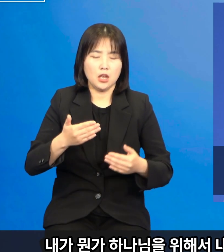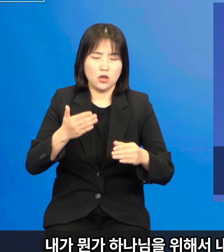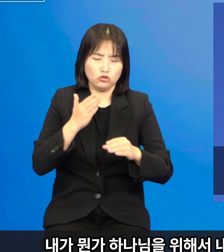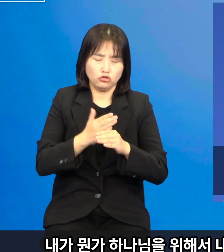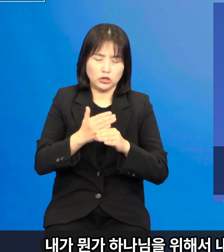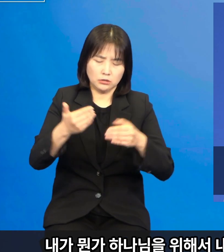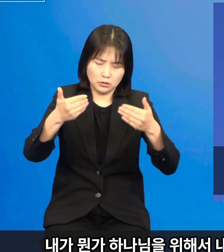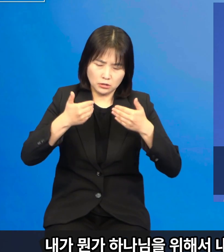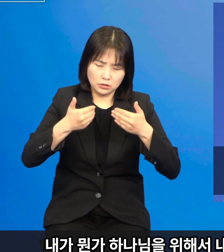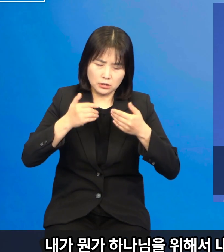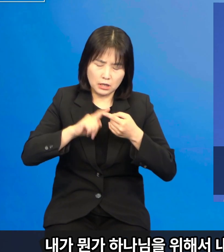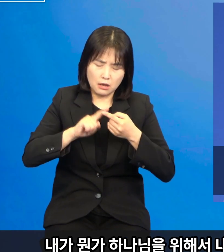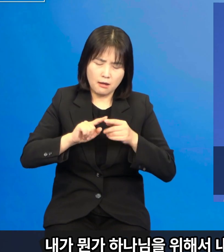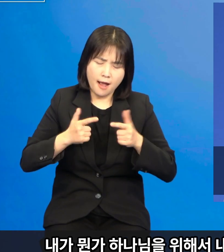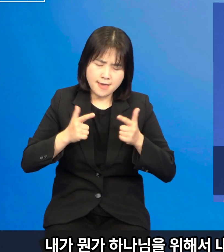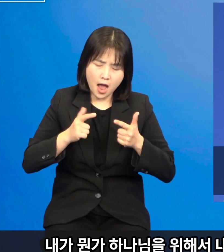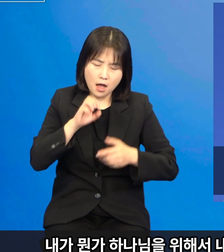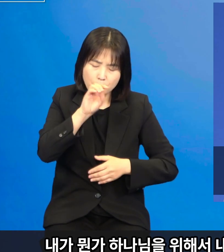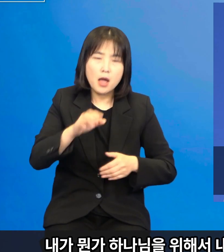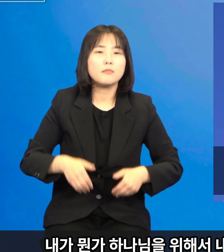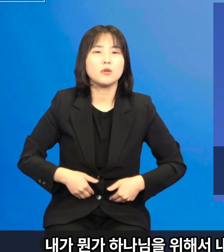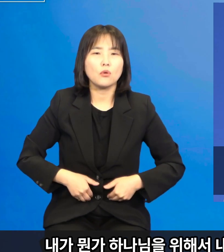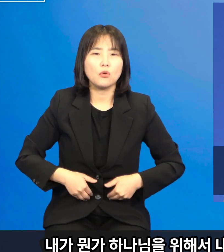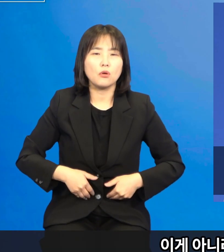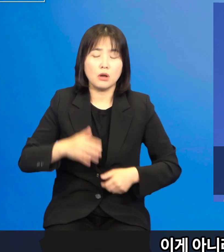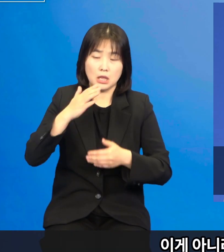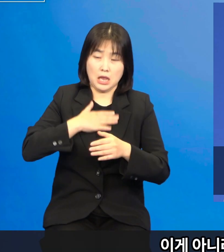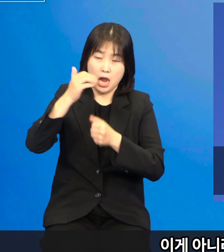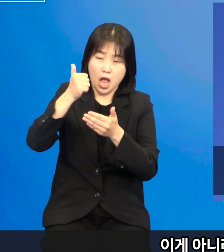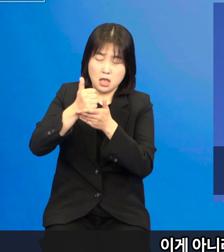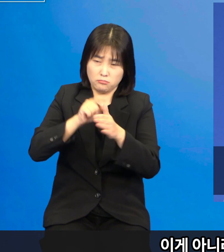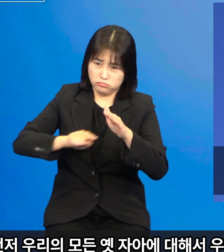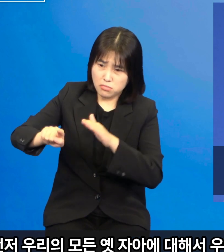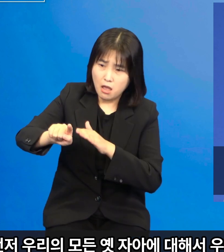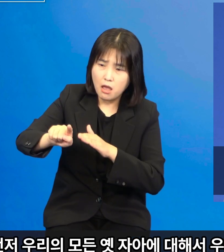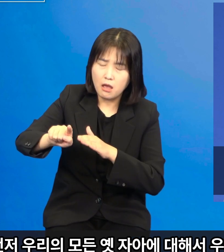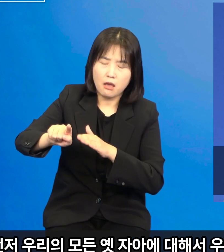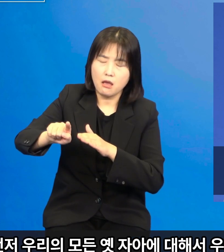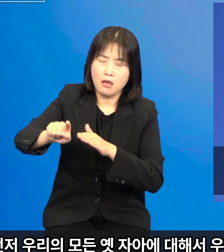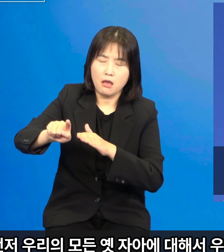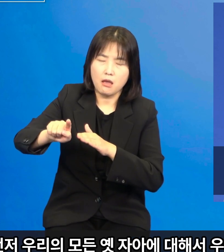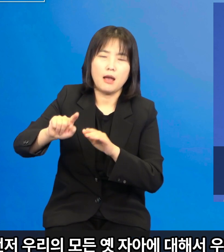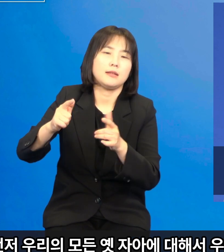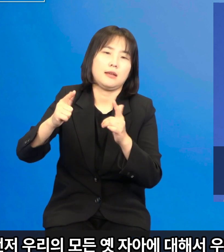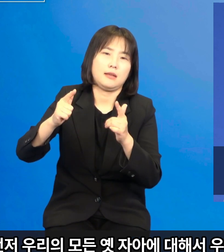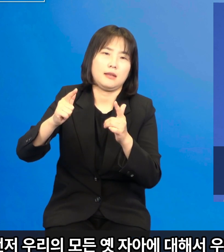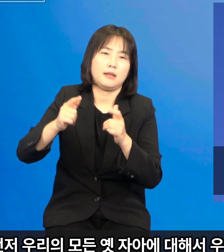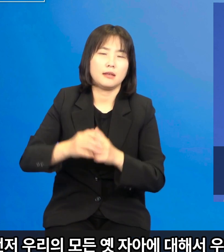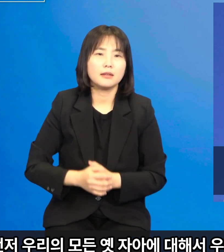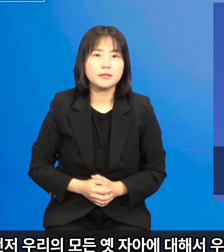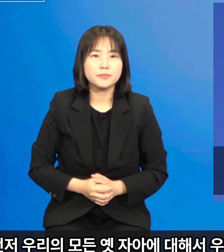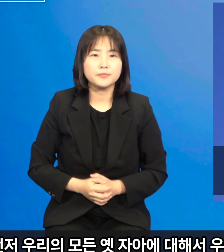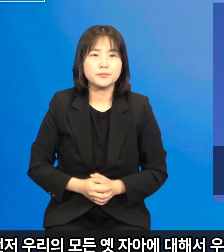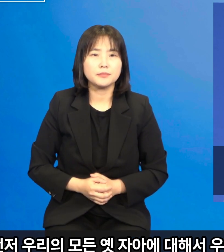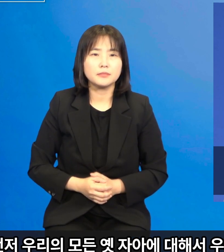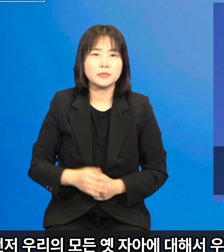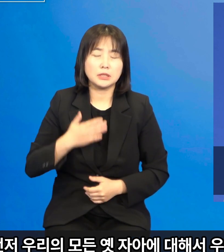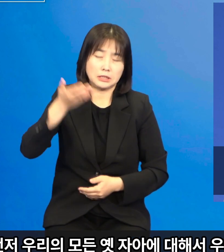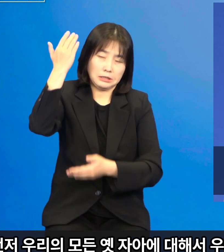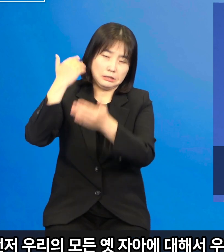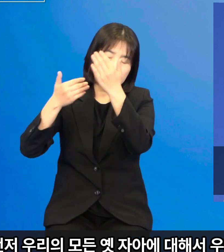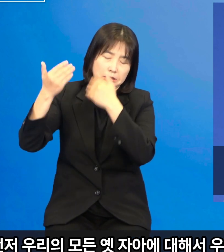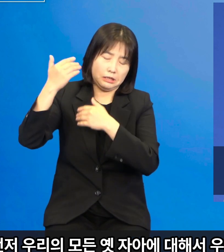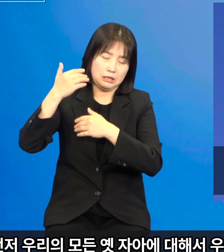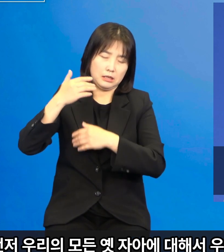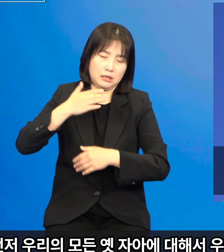내가 뭔가 하나님을 위해서, 내가 앞장서서 하나님을 위해서, 이게 아니라는 거예요. 먼저 우리의 모든 옛자에 대해서 우리는 죽었음을 선포해야